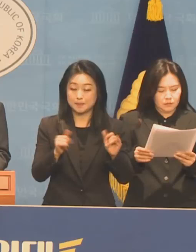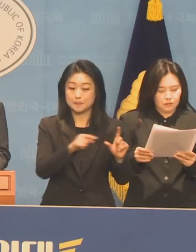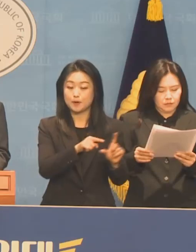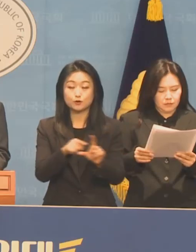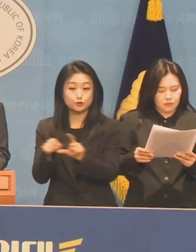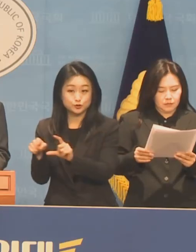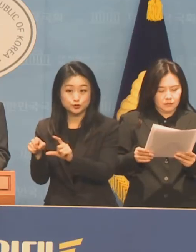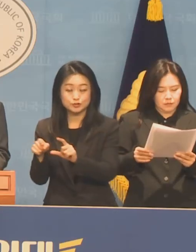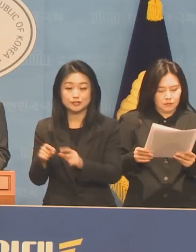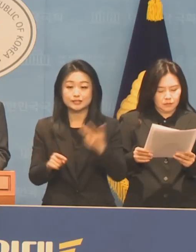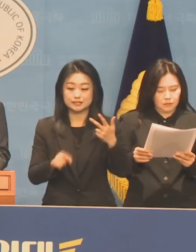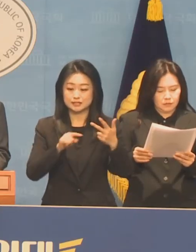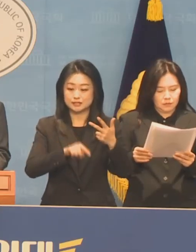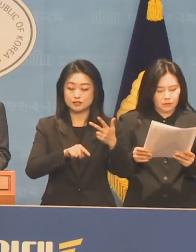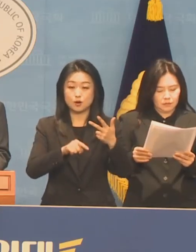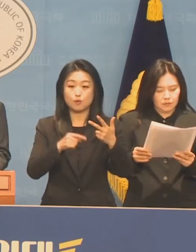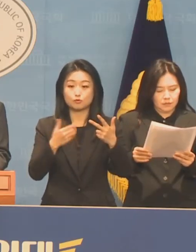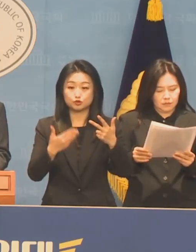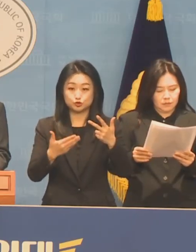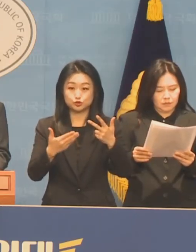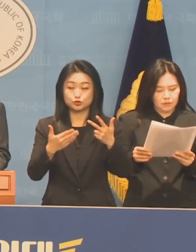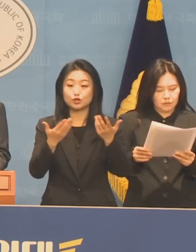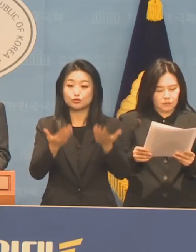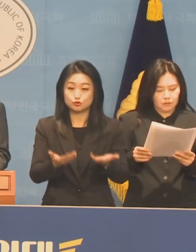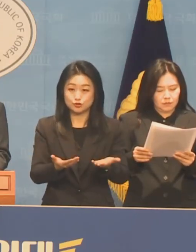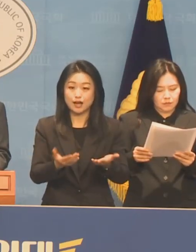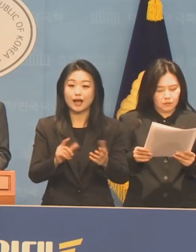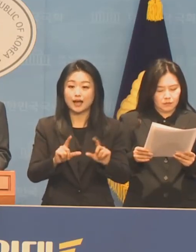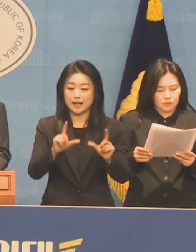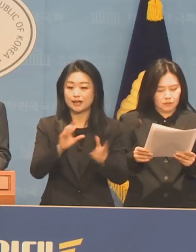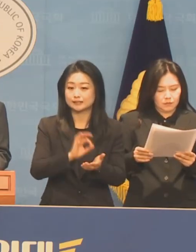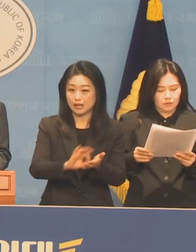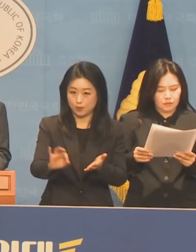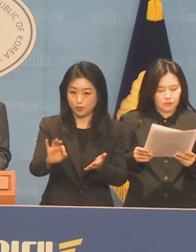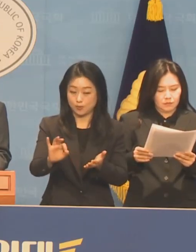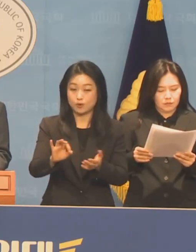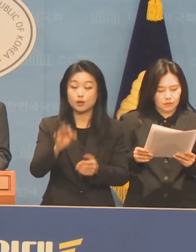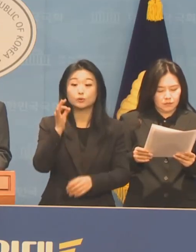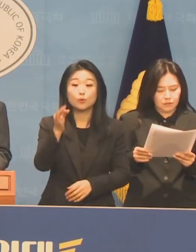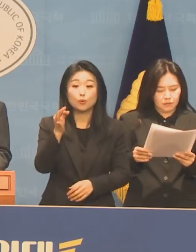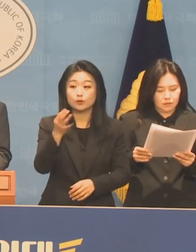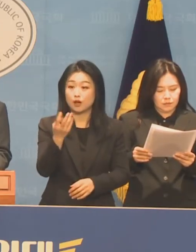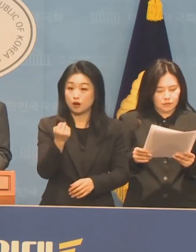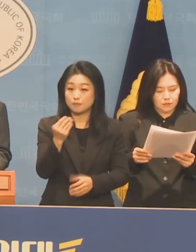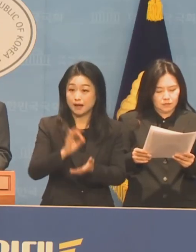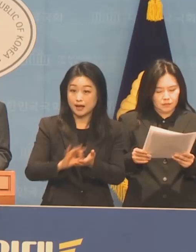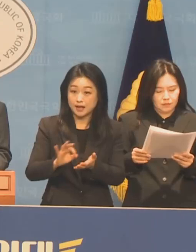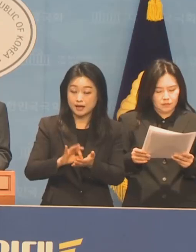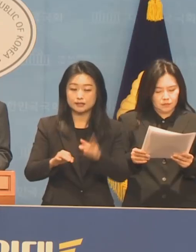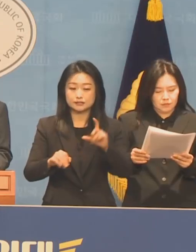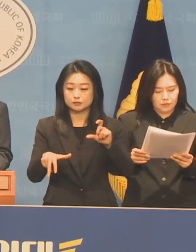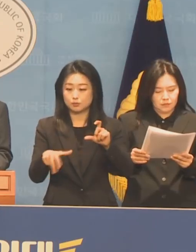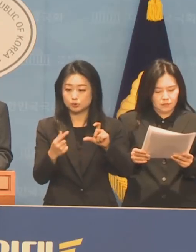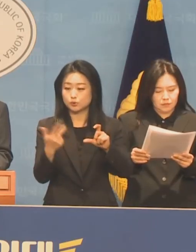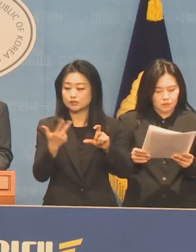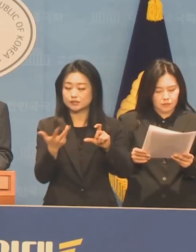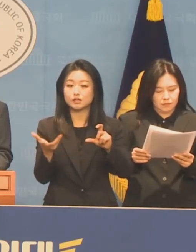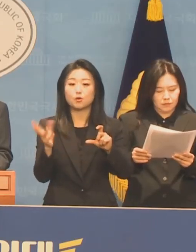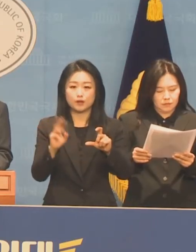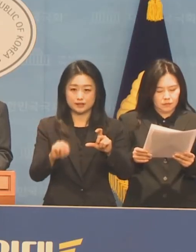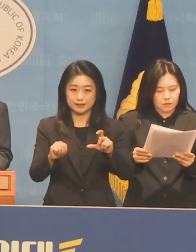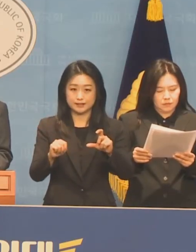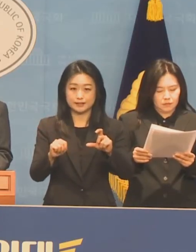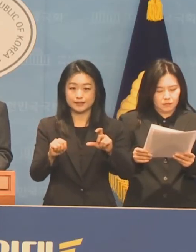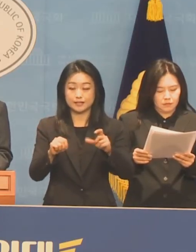평균 7.9일의 연차 휴가를 사용해 지출한 금액이 15조 7천억 원에